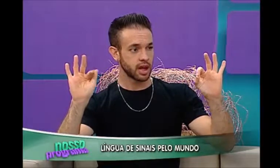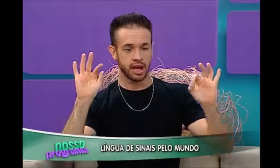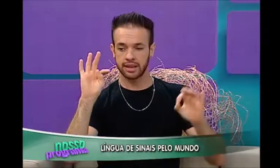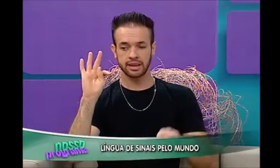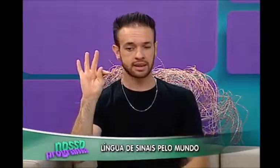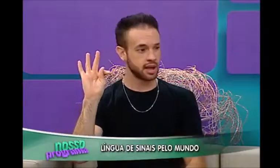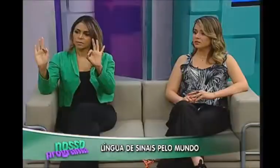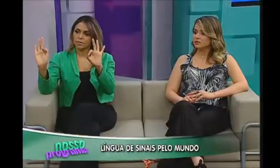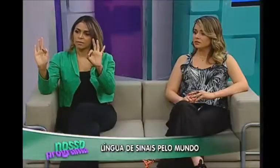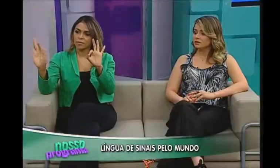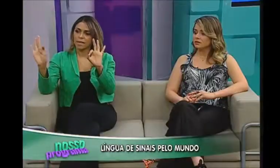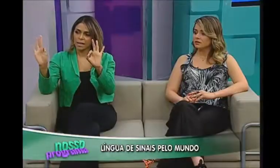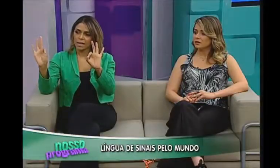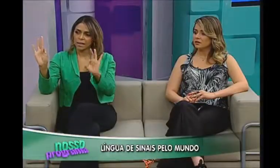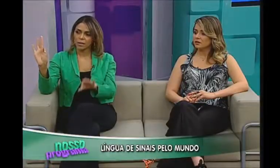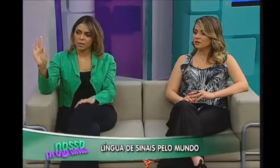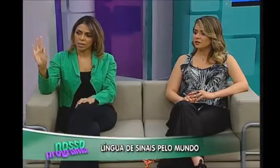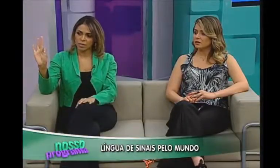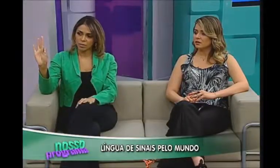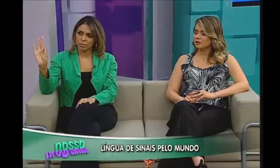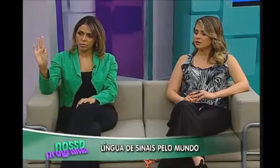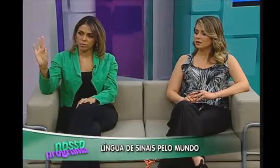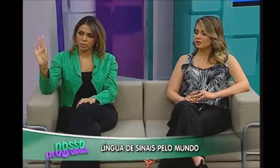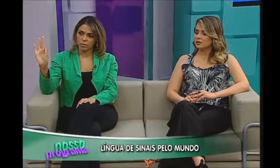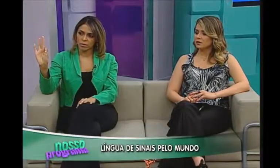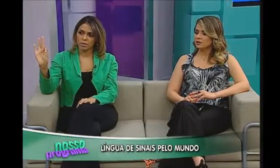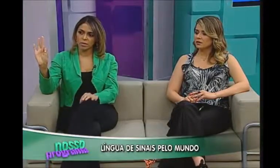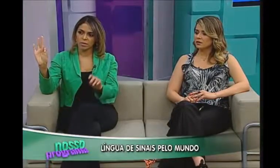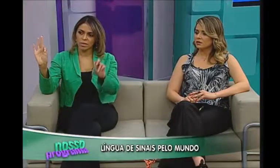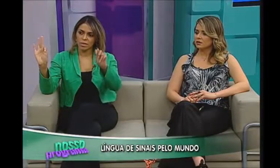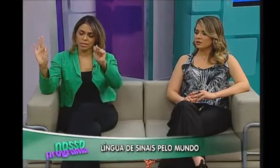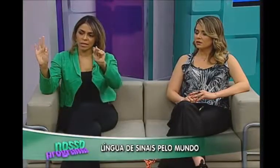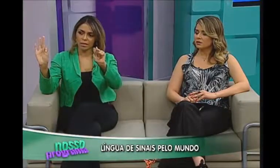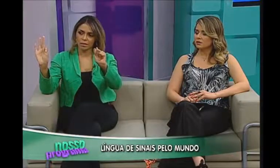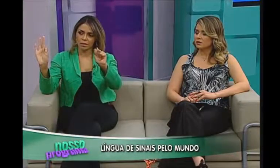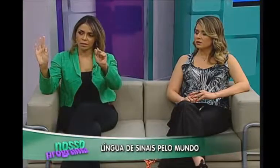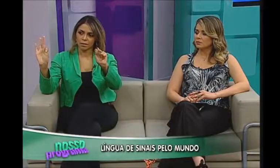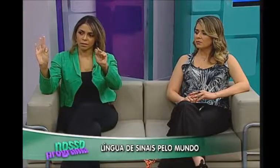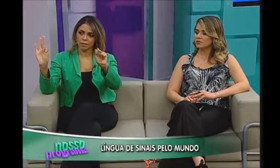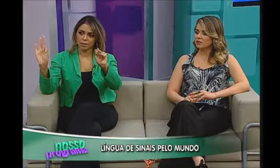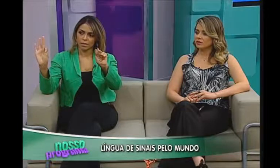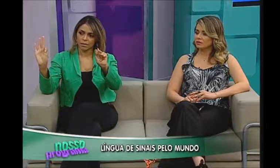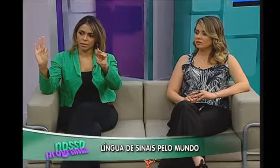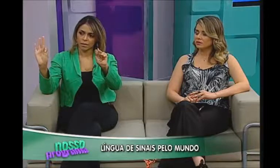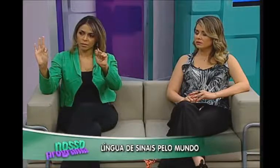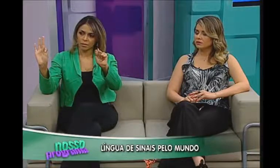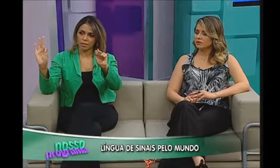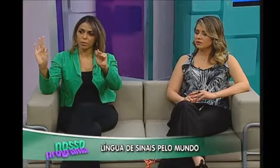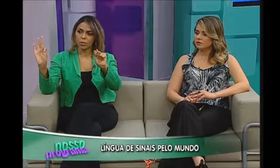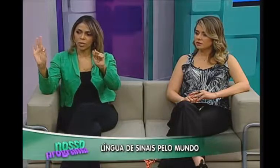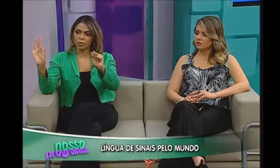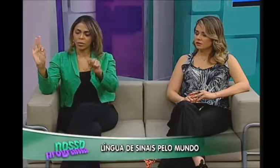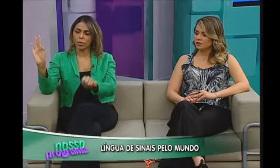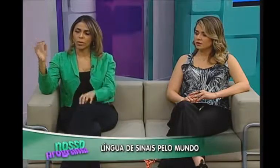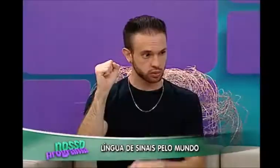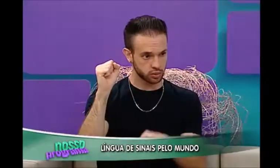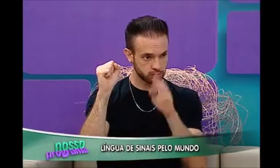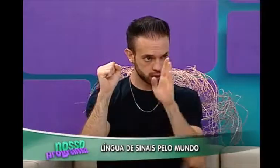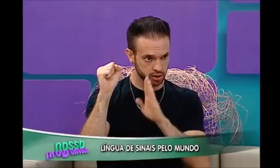Entendi. T aqui no Brasil, nos Estados Unidos é assim. Perfeito. Número 8